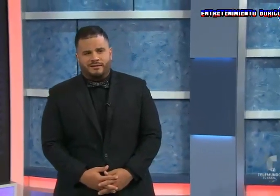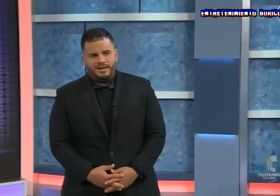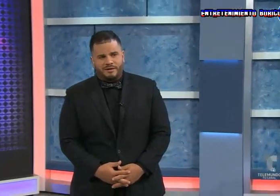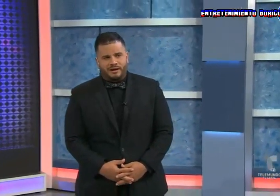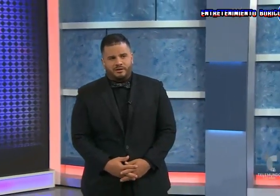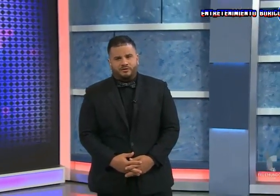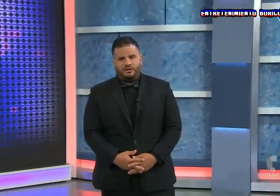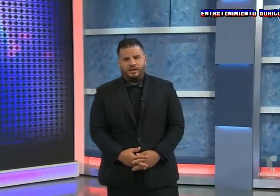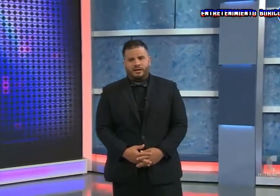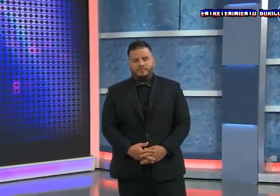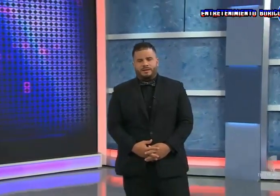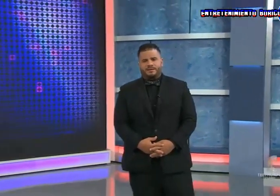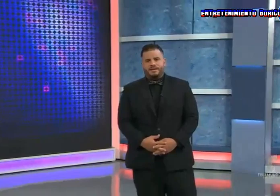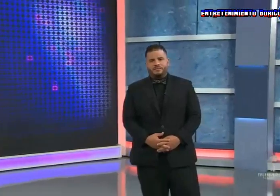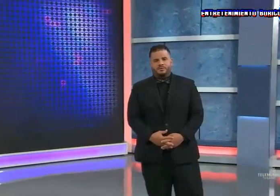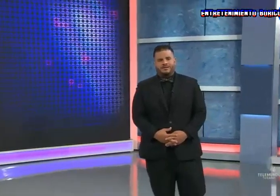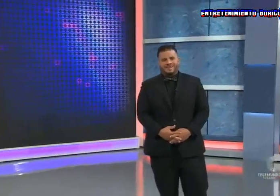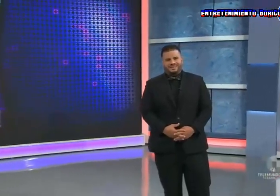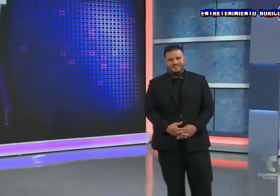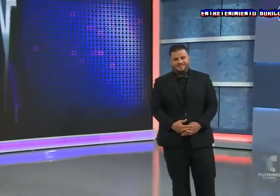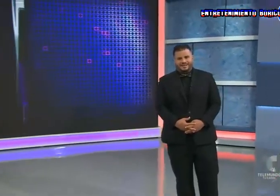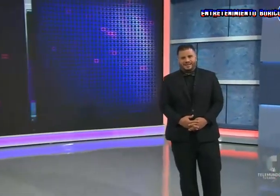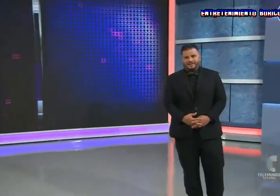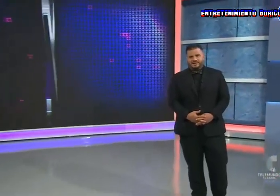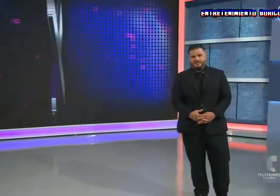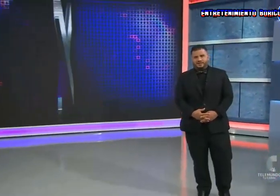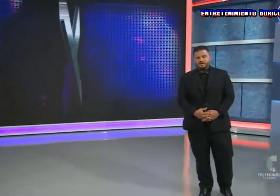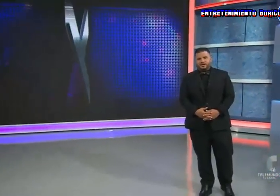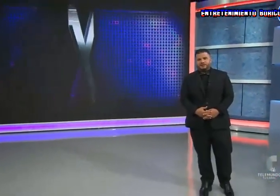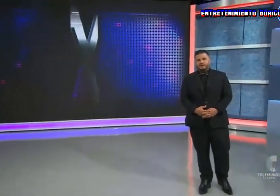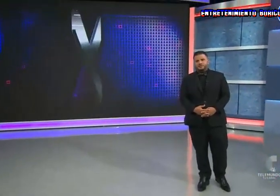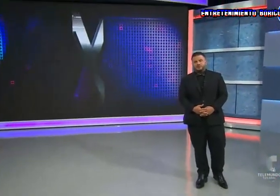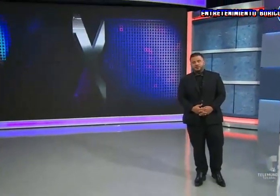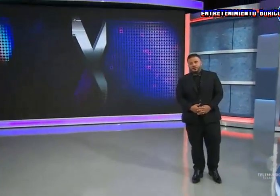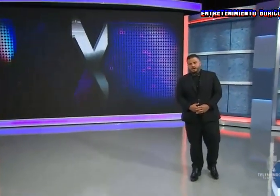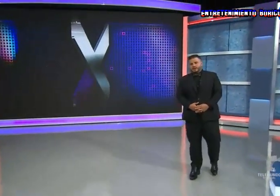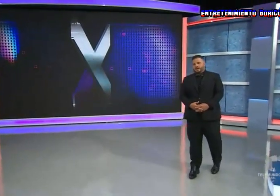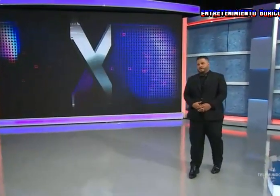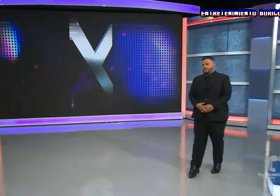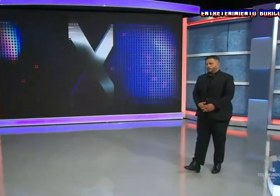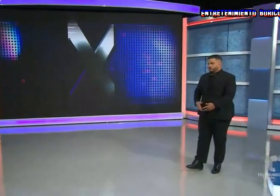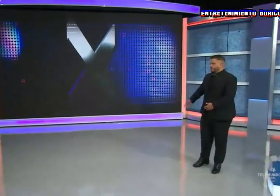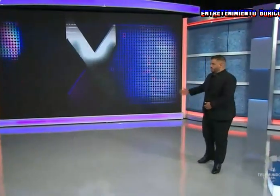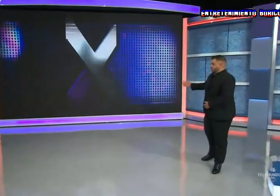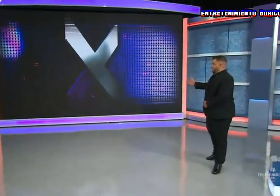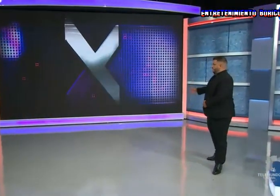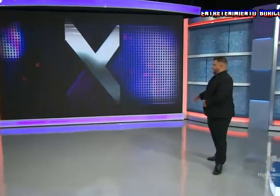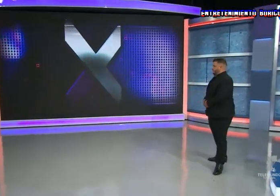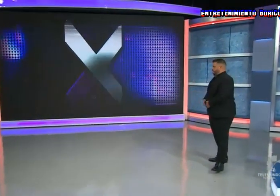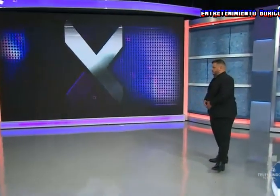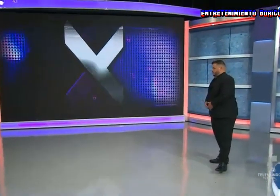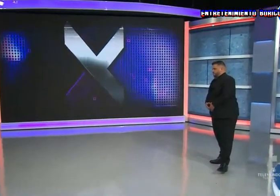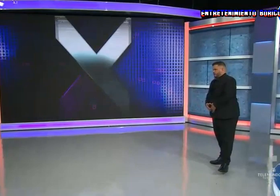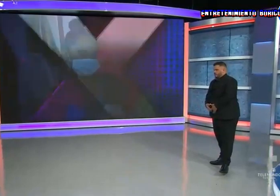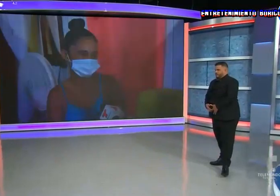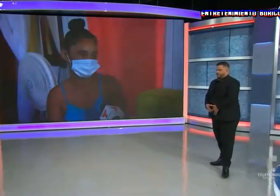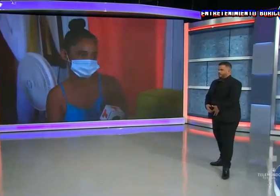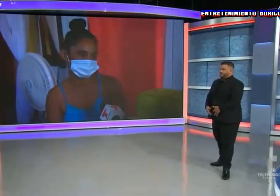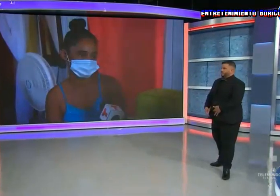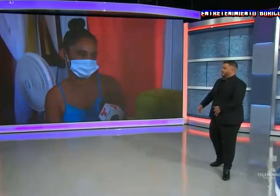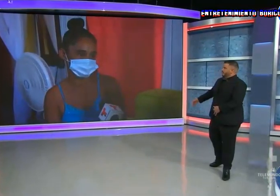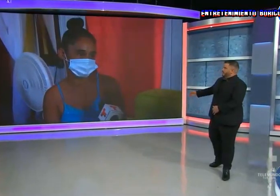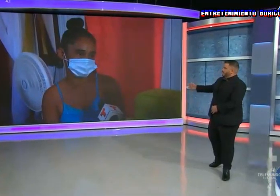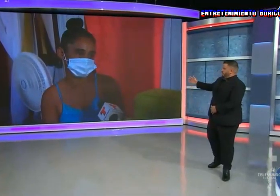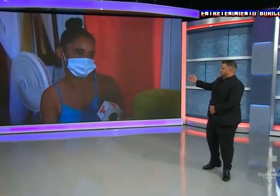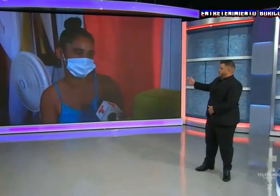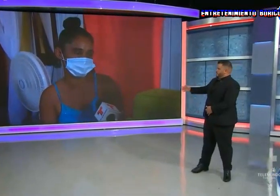programa, acaba de llamarnos parte del equipo de ventas de AT&T. Nos han dicho que a los 4 niños le van a regalar, estos 4 niños que vamos a ver